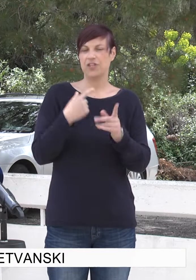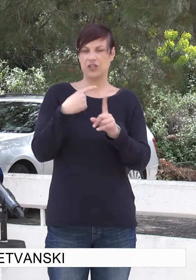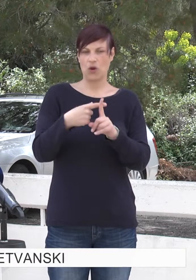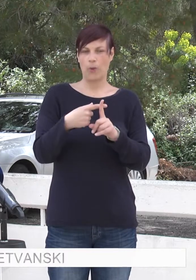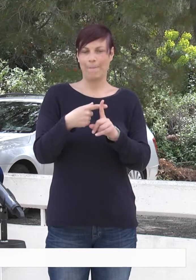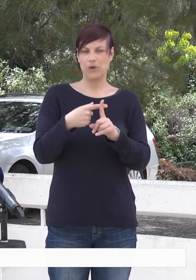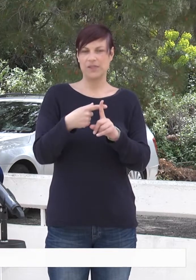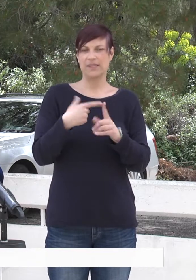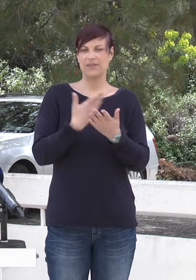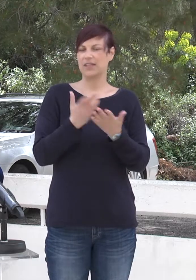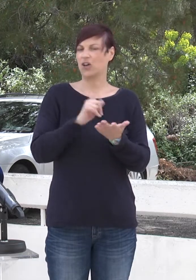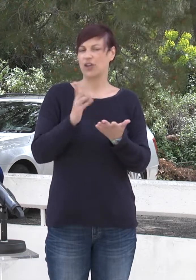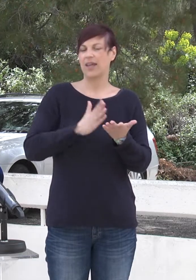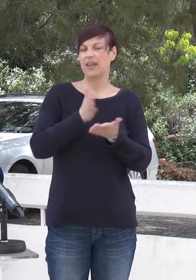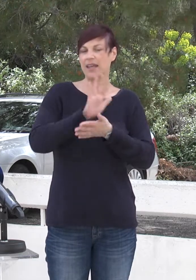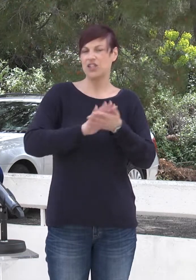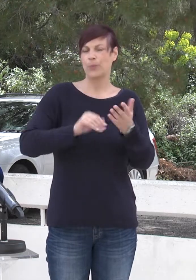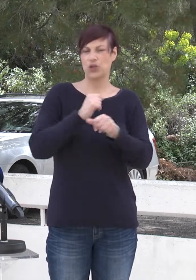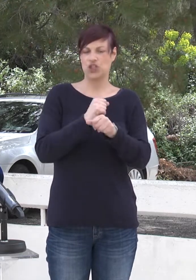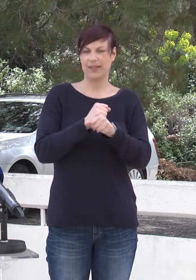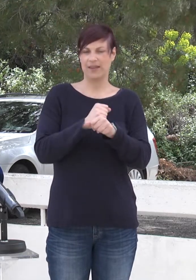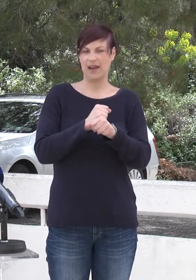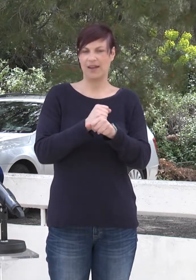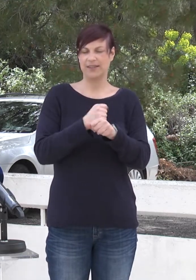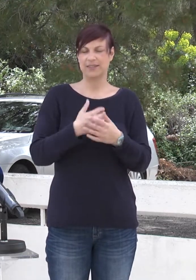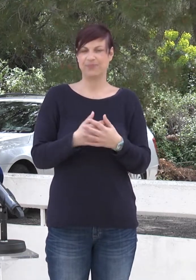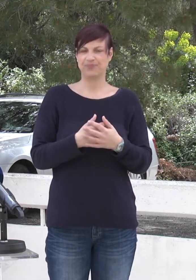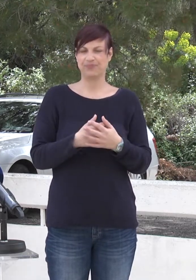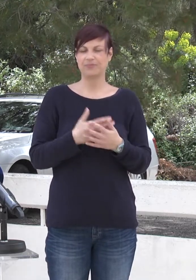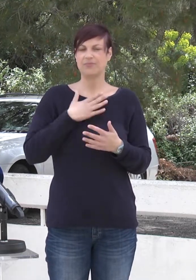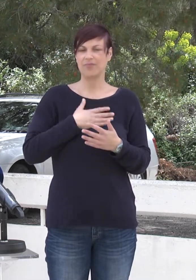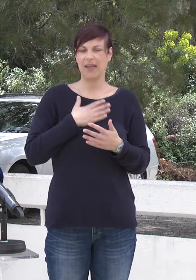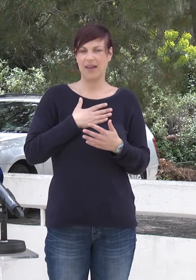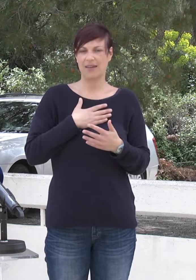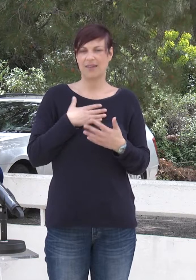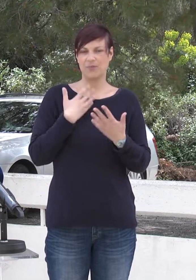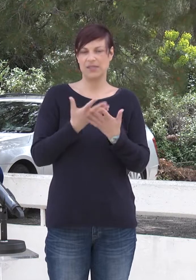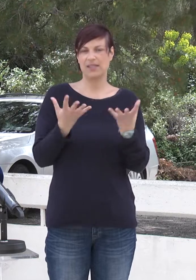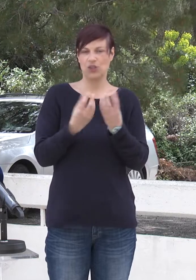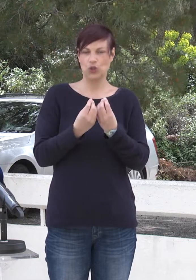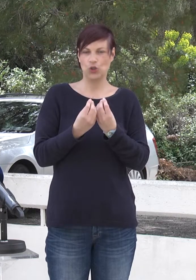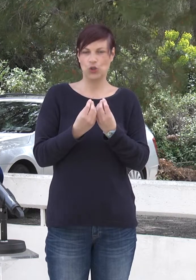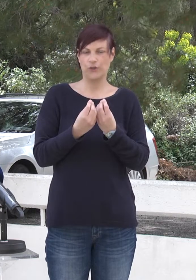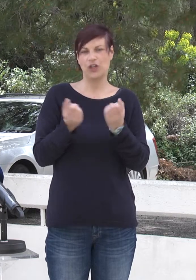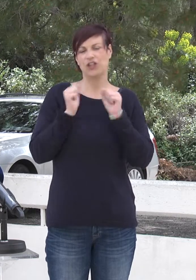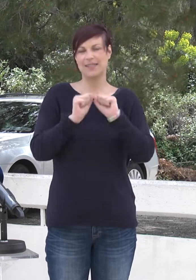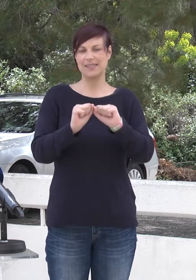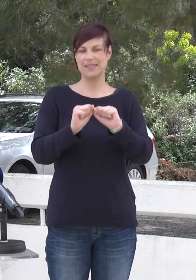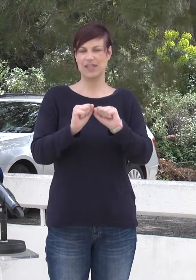pozitivni, tako da neće naravno nastupiti raditi. Nadamo se da je to dovoljno da se